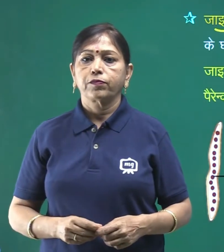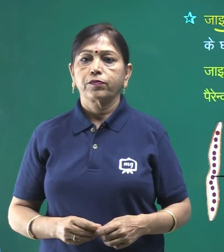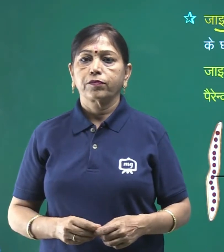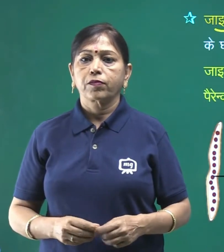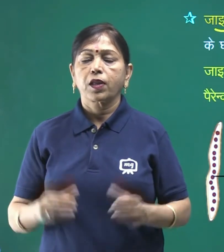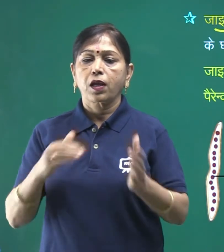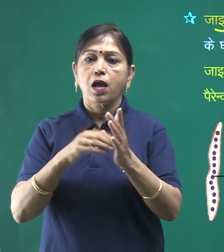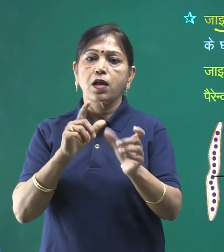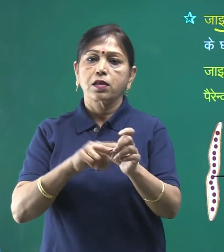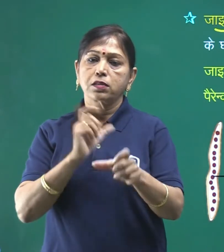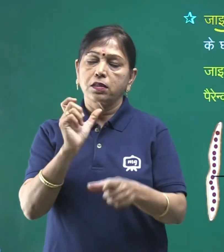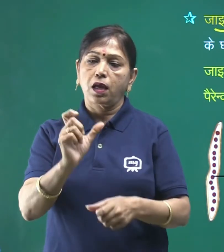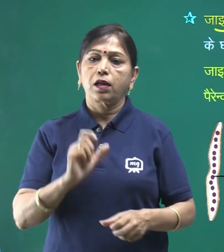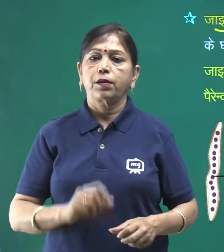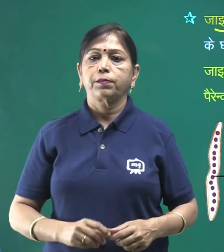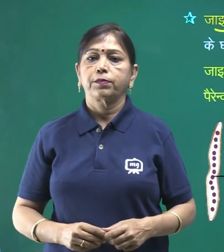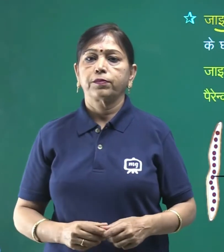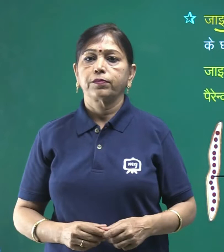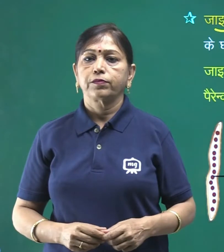जाइलम